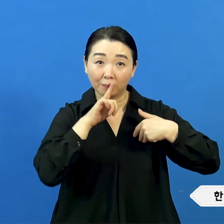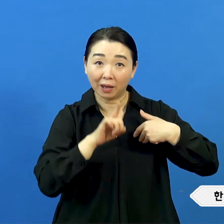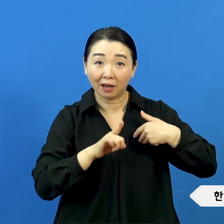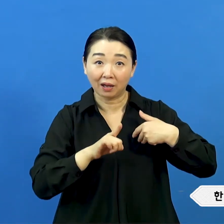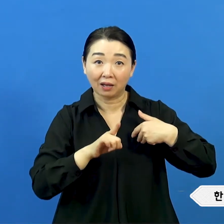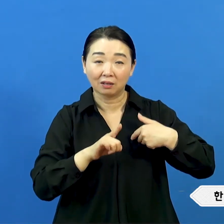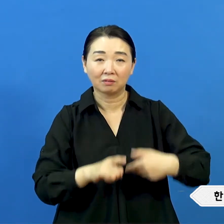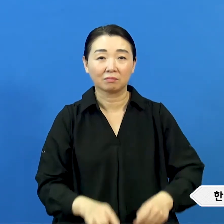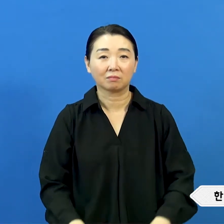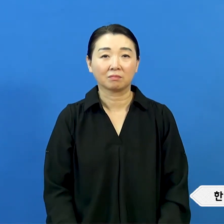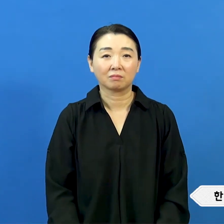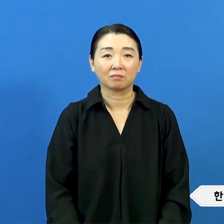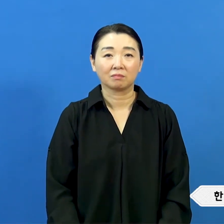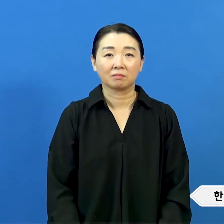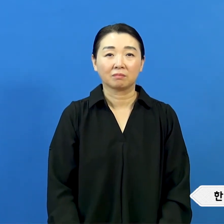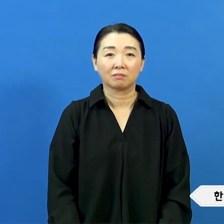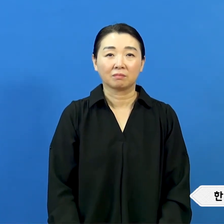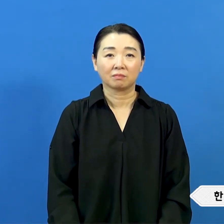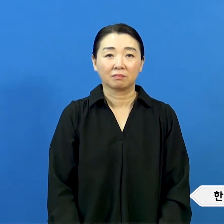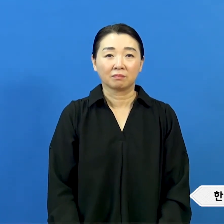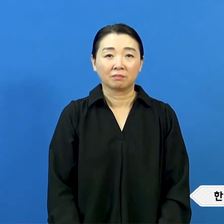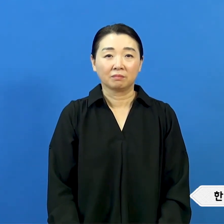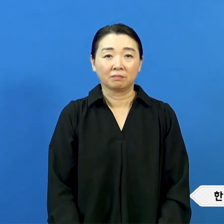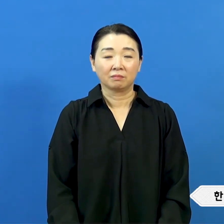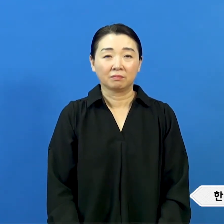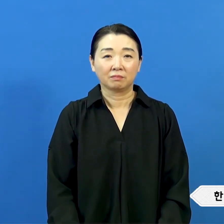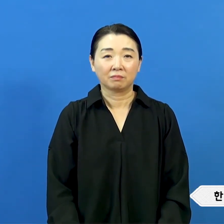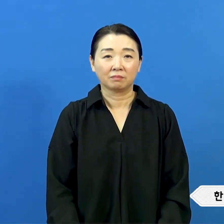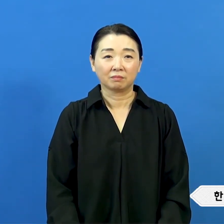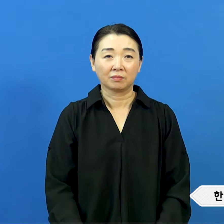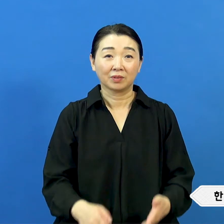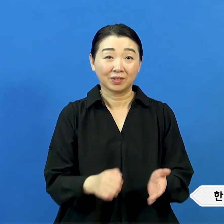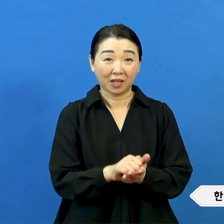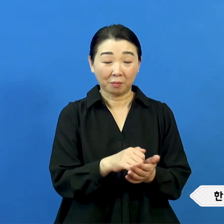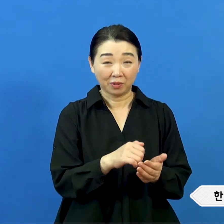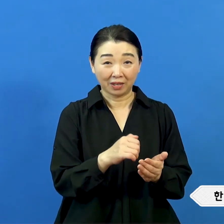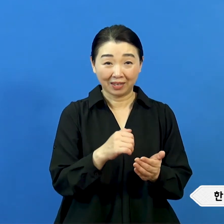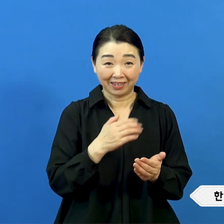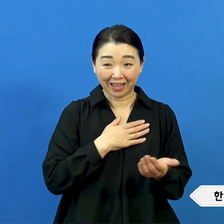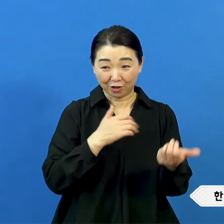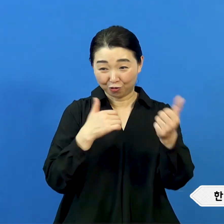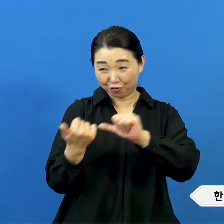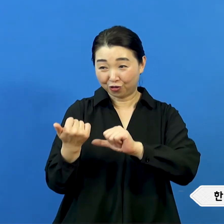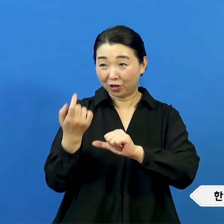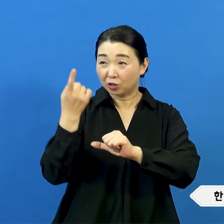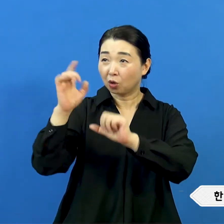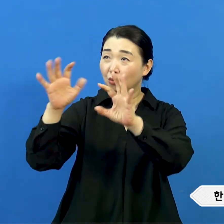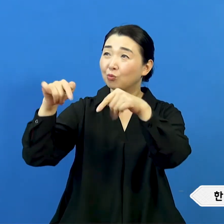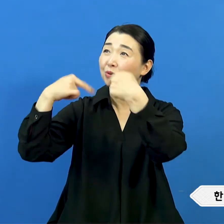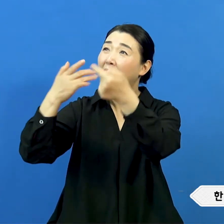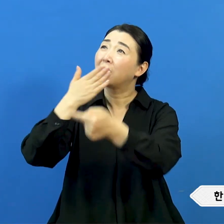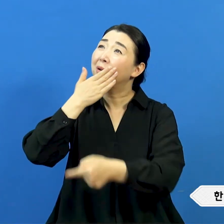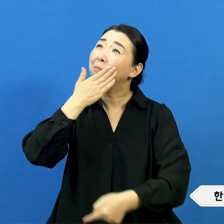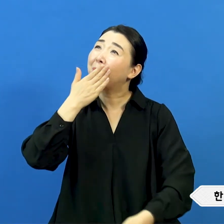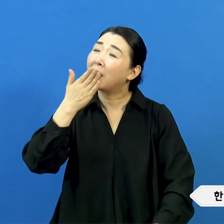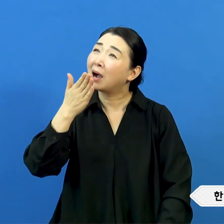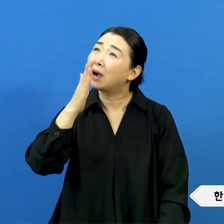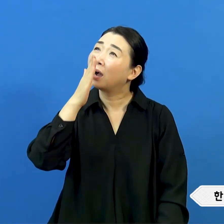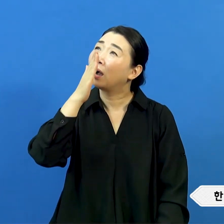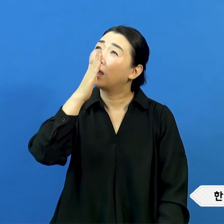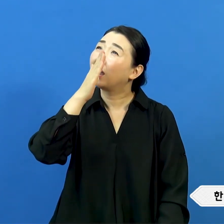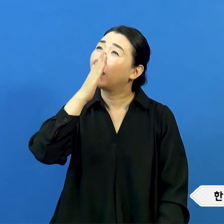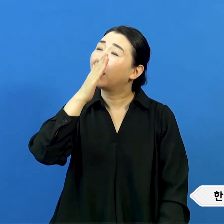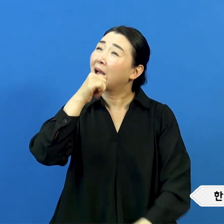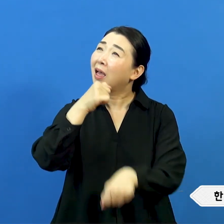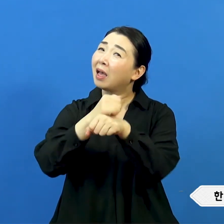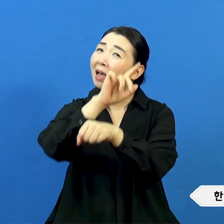그렇게 가르칩니다. 그래서 죽어서 천국 갈 수 있을지 아닐지,